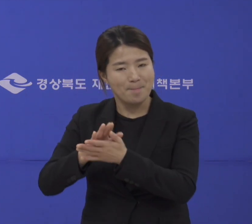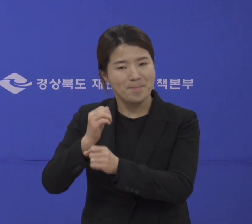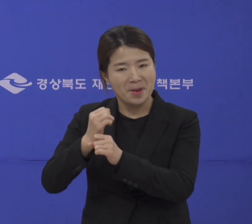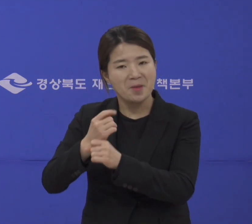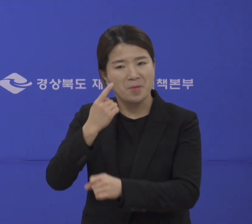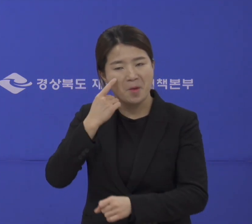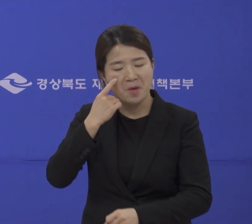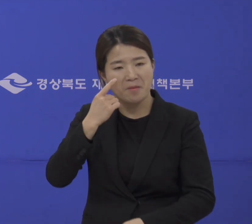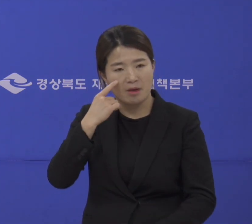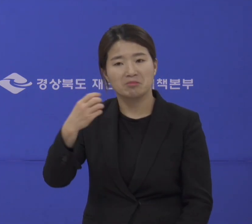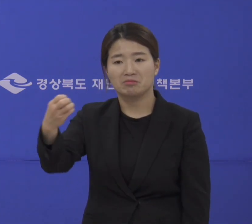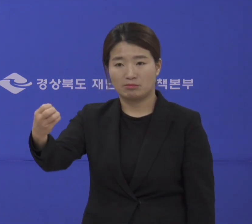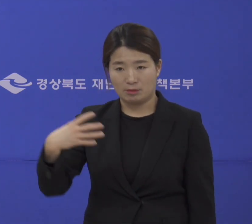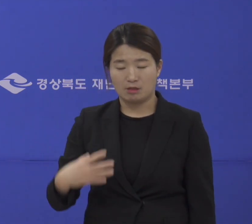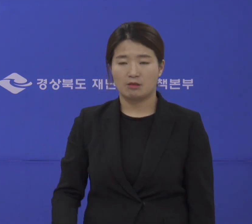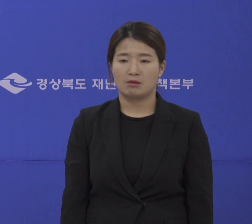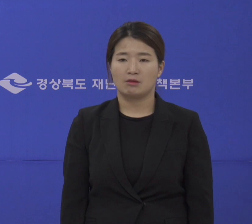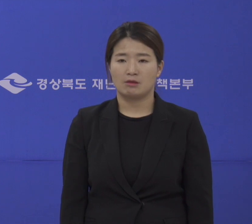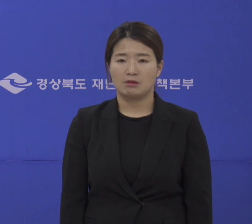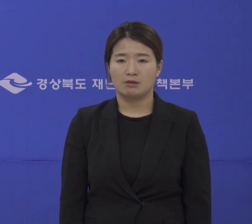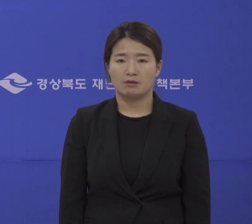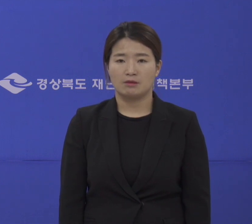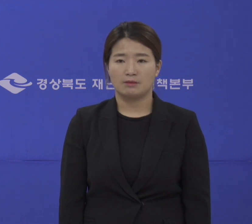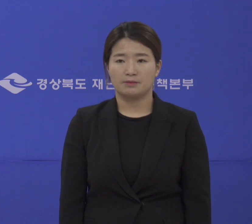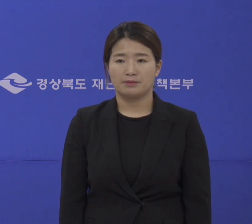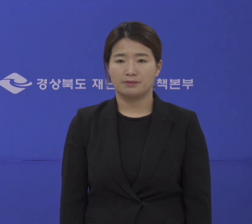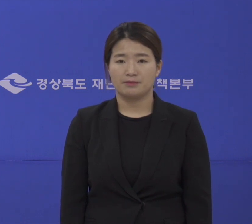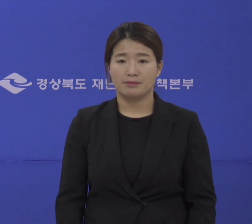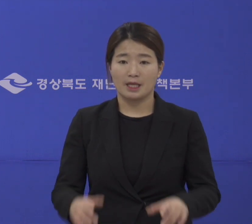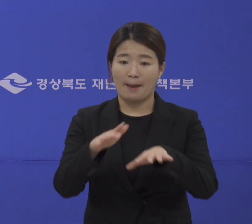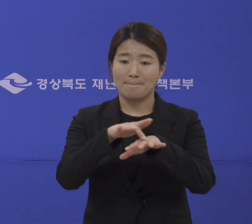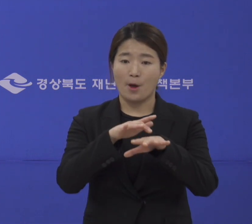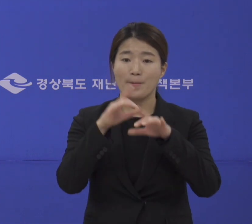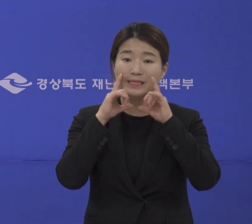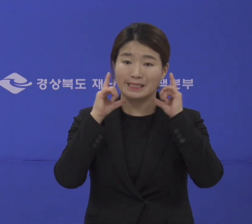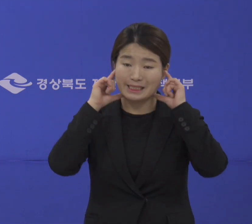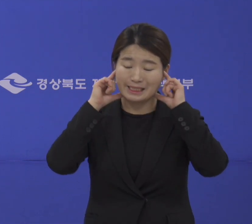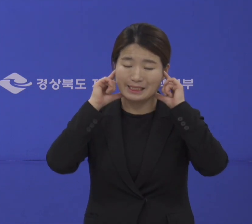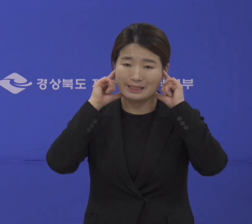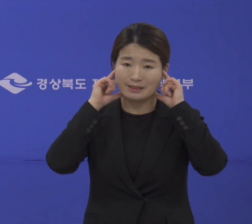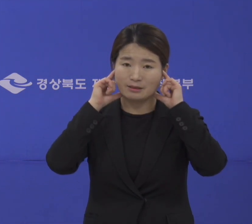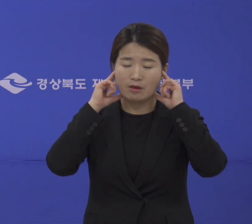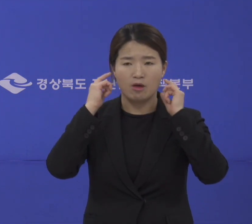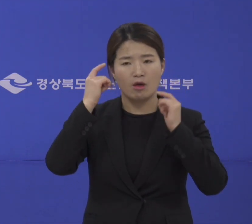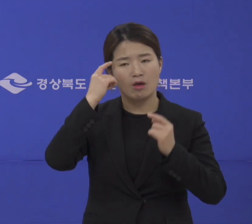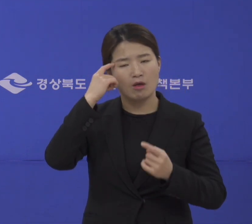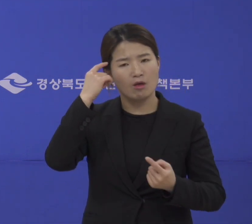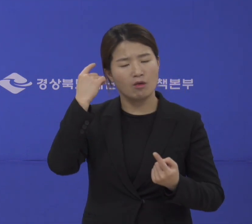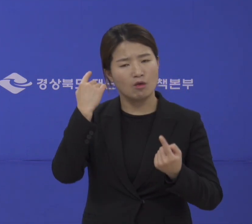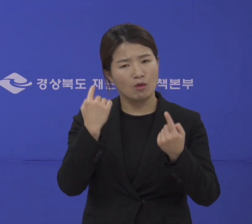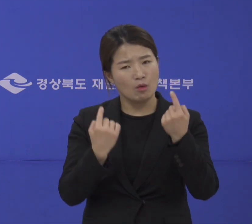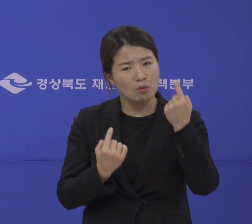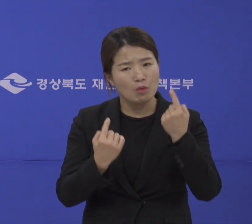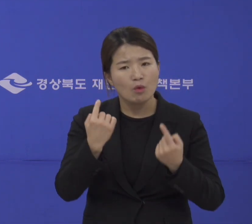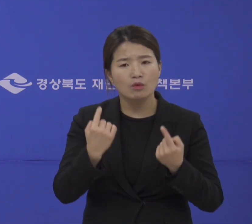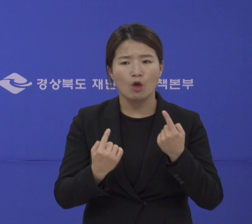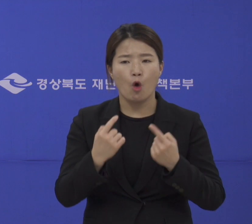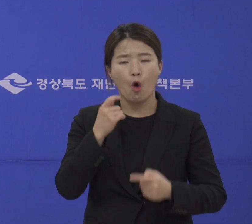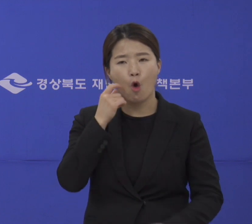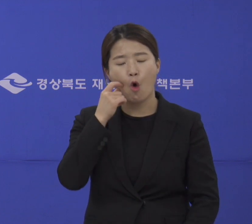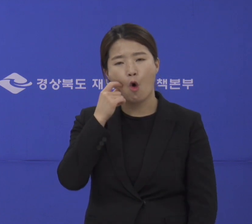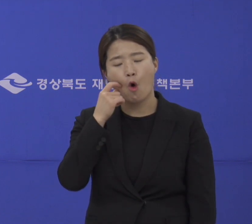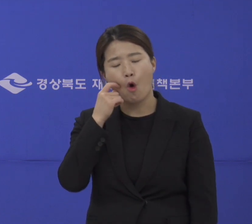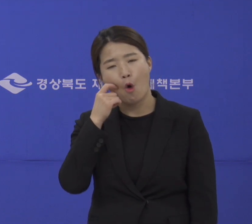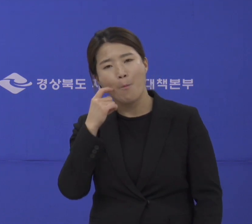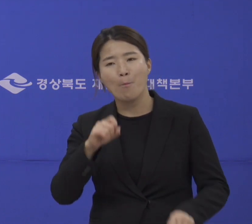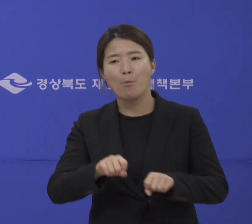이렇게 갔습니다. 그래서 이 면 마스크가 생각보다는 굉장히 인기가